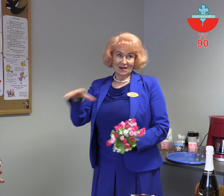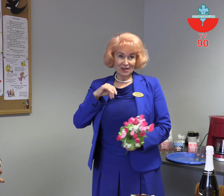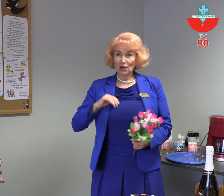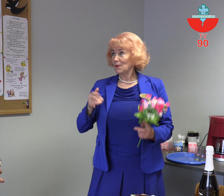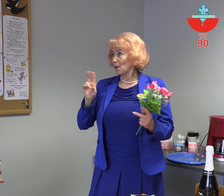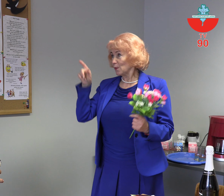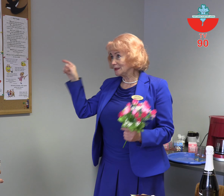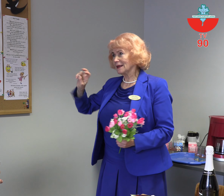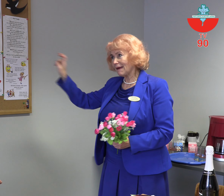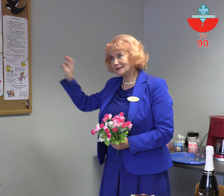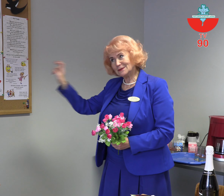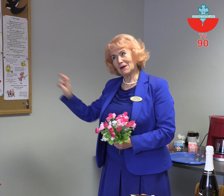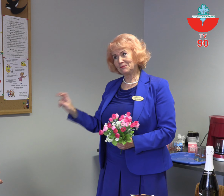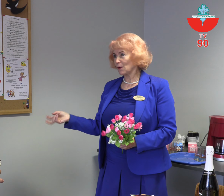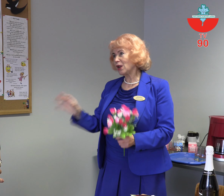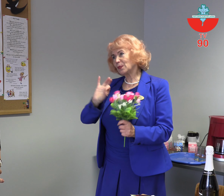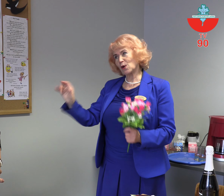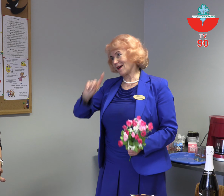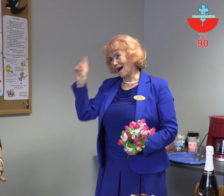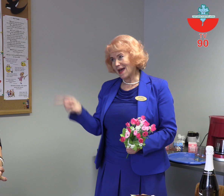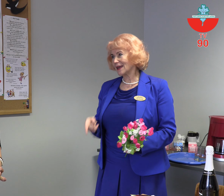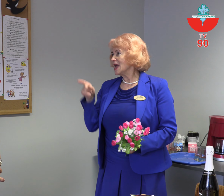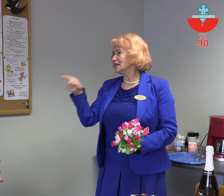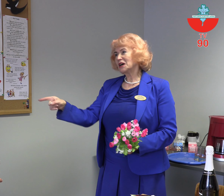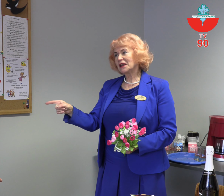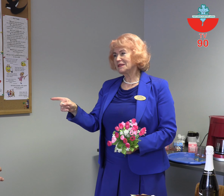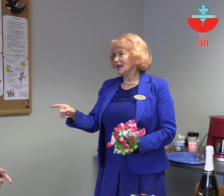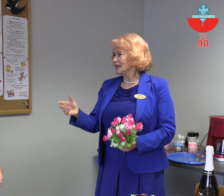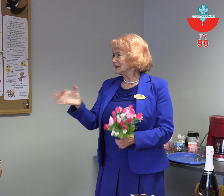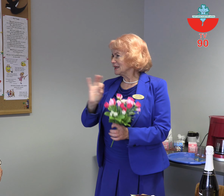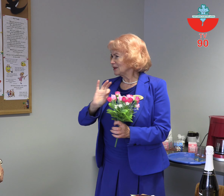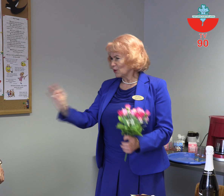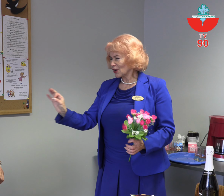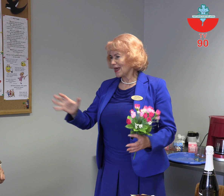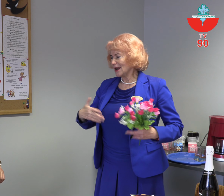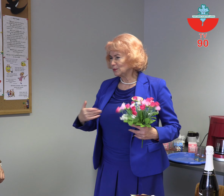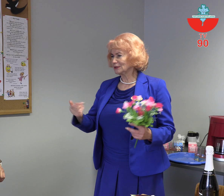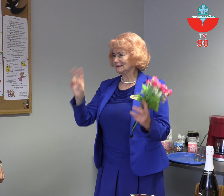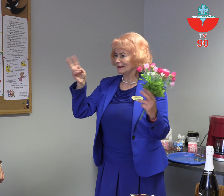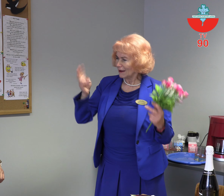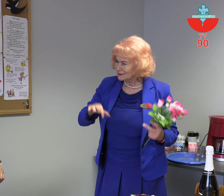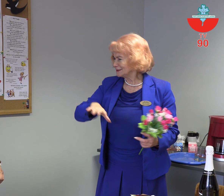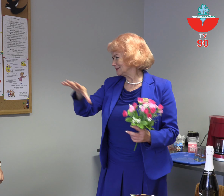Kõik oli kubilt käsin. Tore aeg. Nii tore.